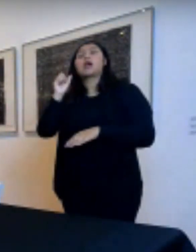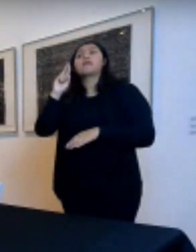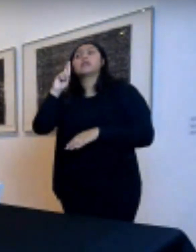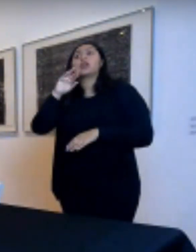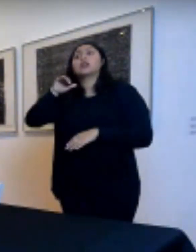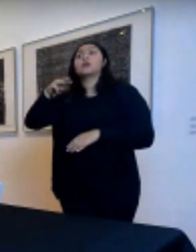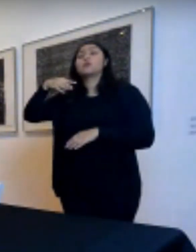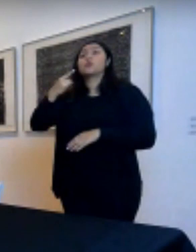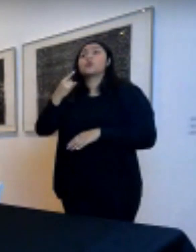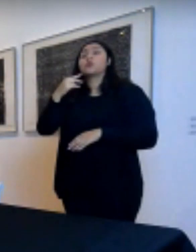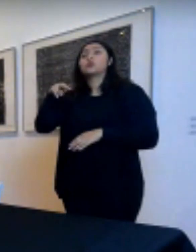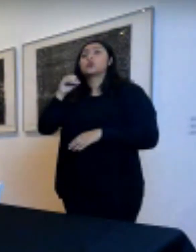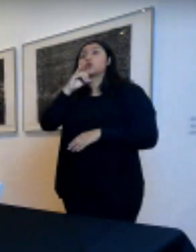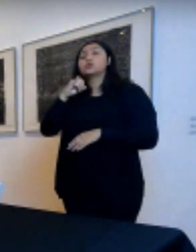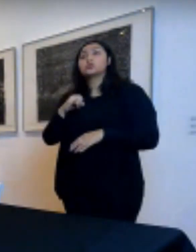adelante.